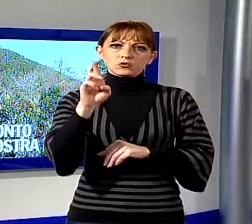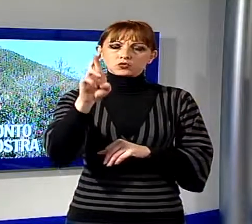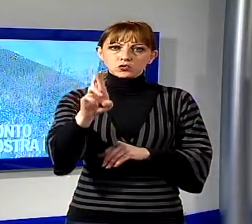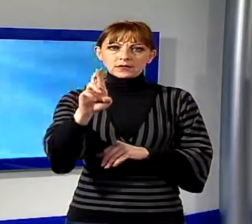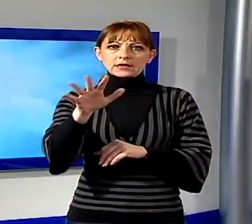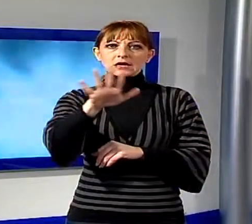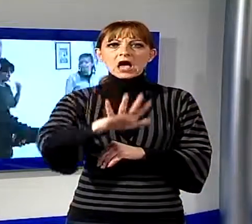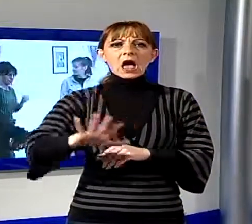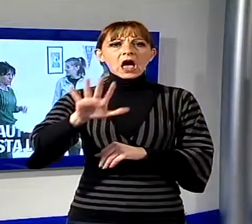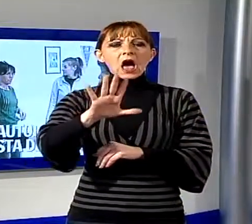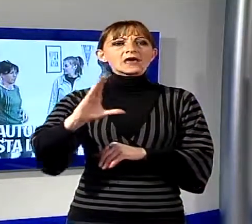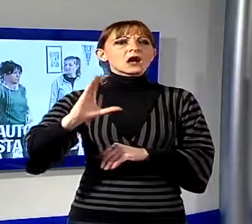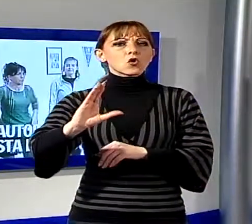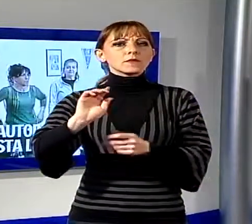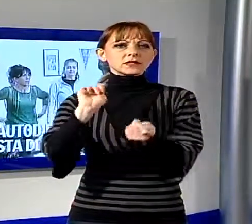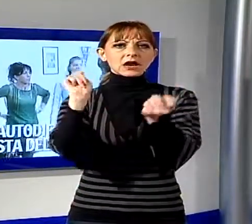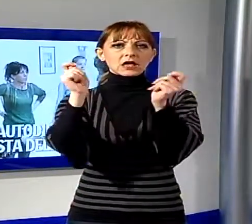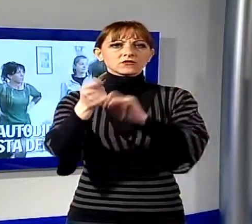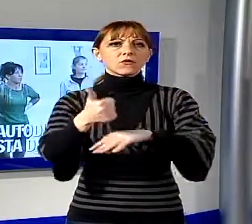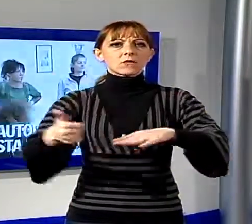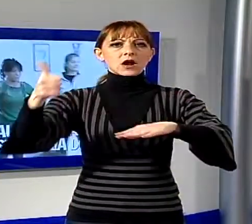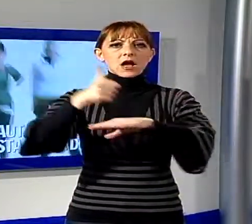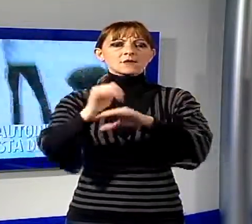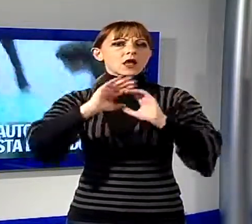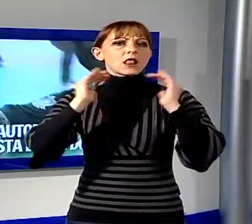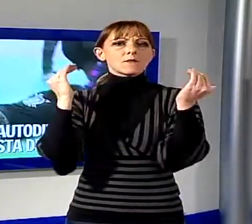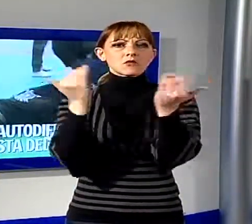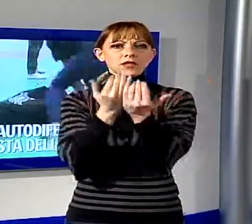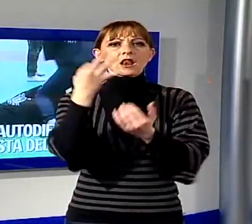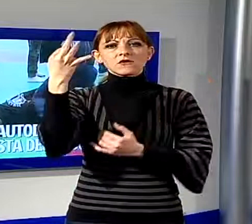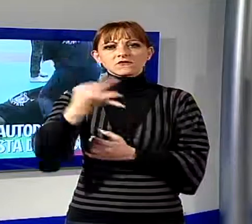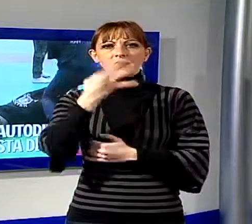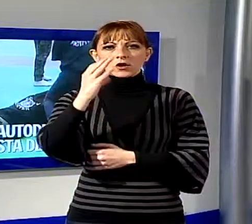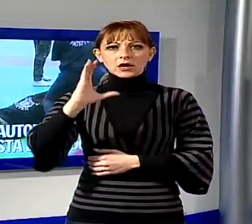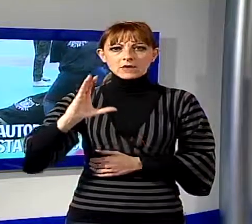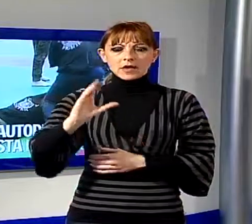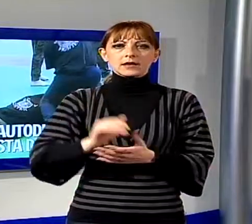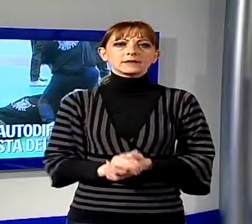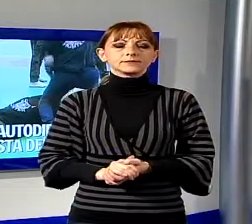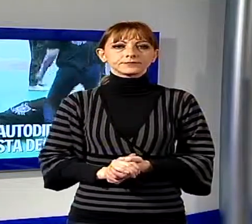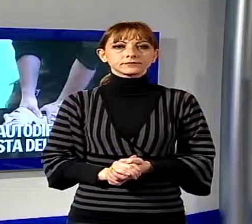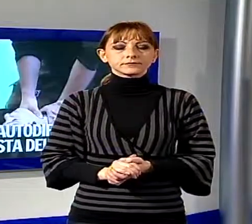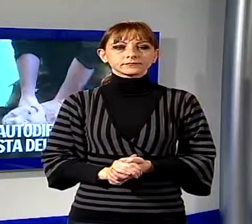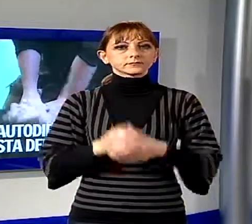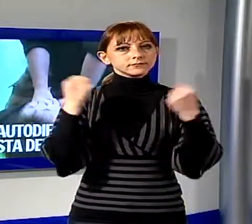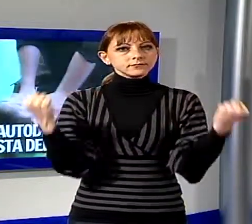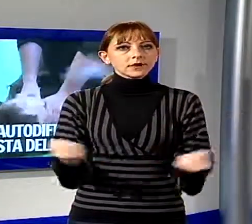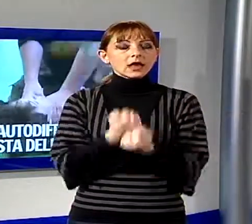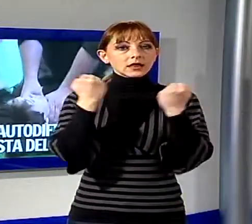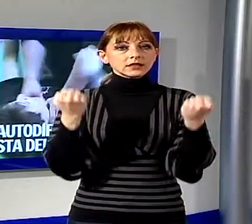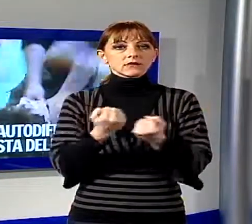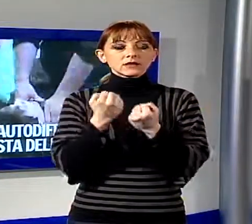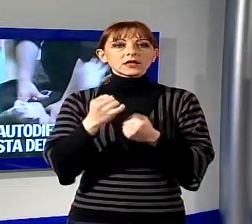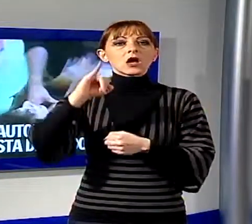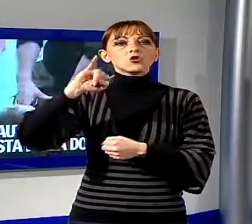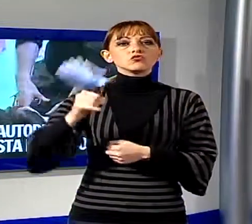fiore. Un corso di autodifesa per la festa della donna, originale iniziativa del Judo Club di Fornaci di Barga